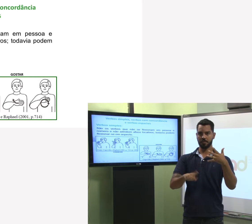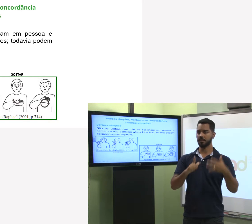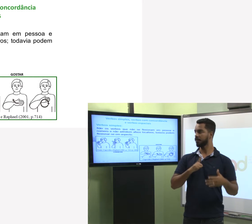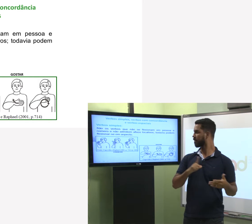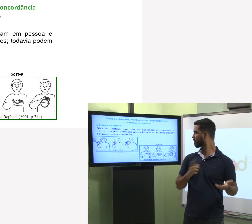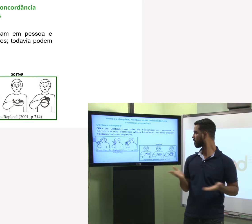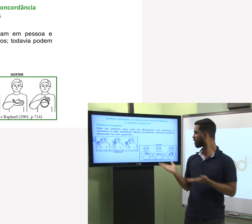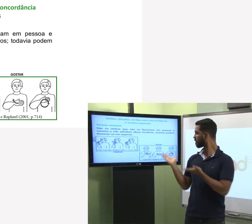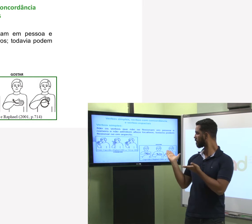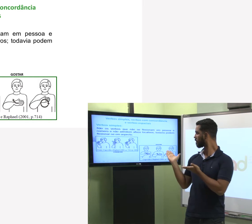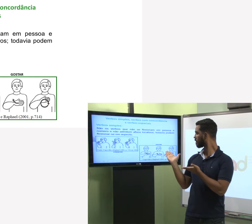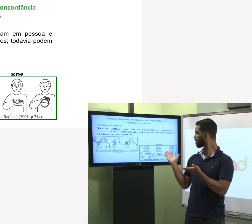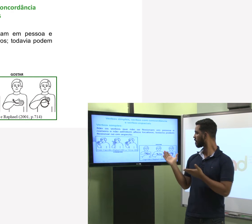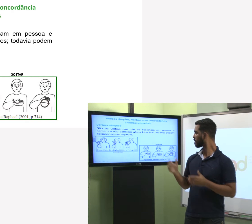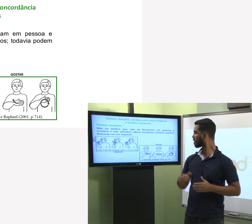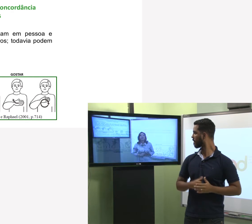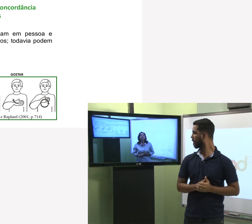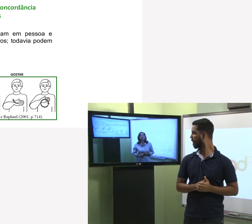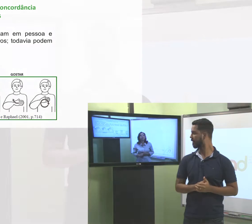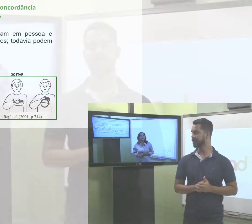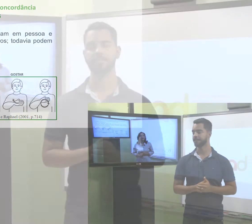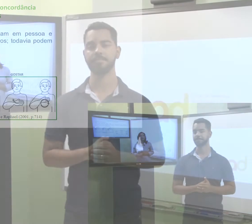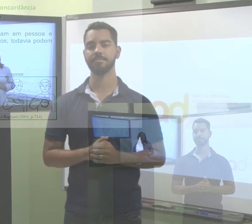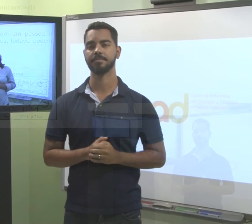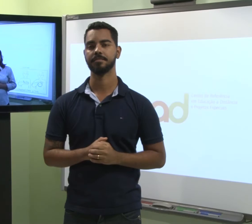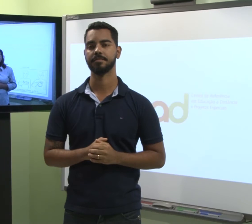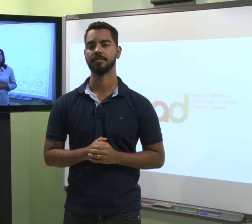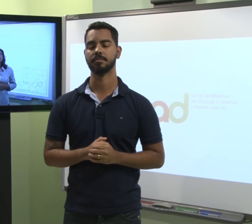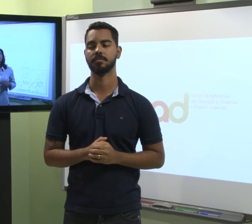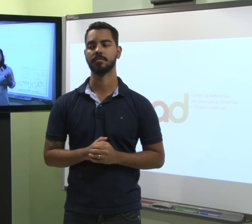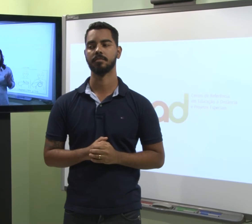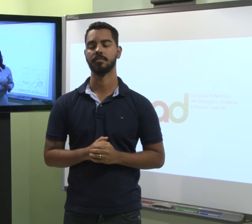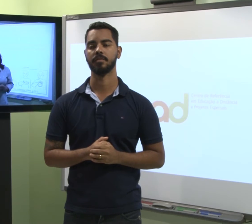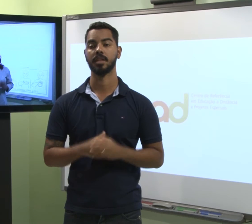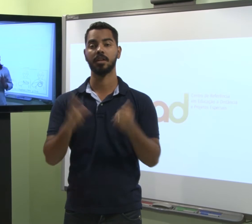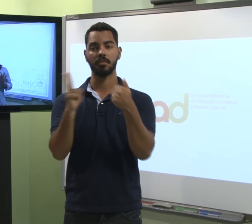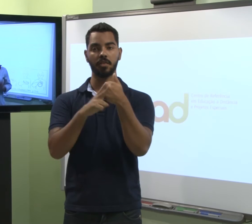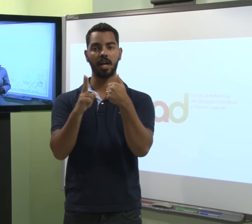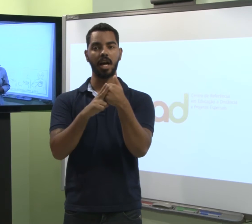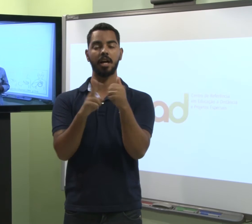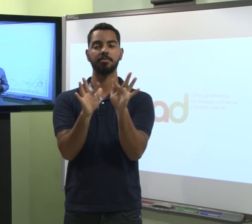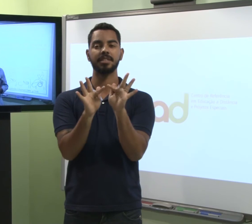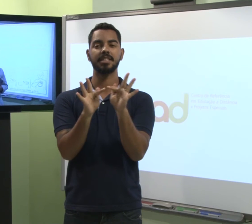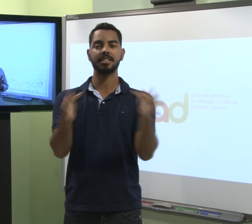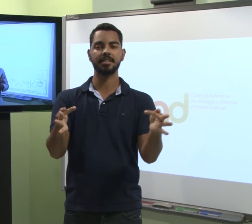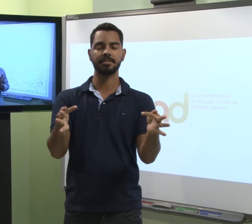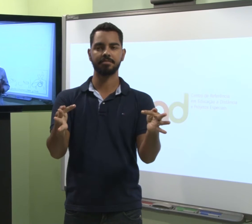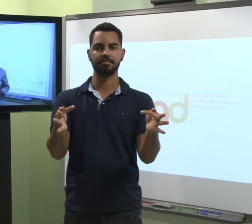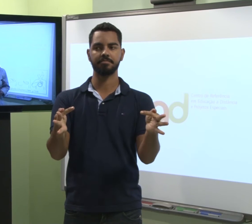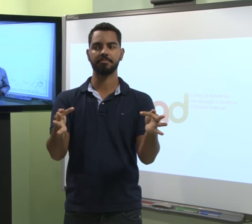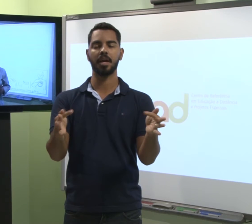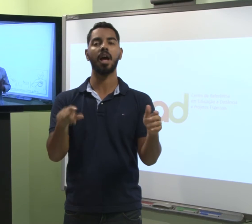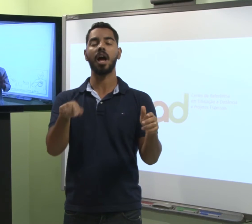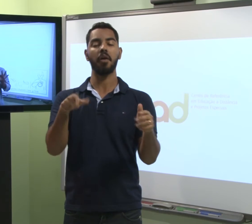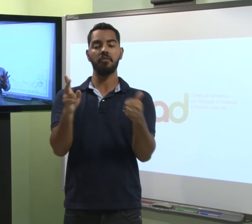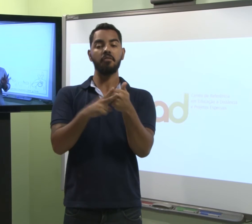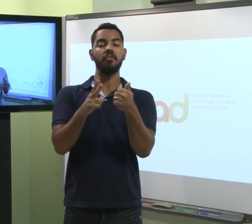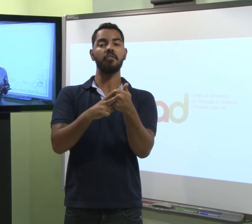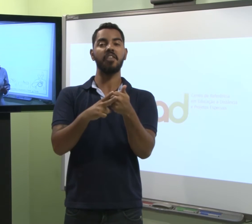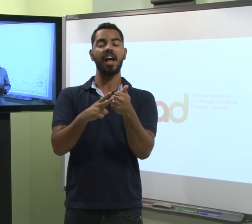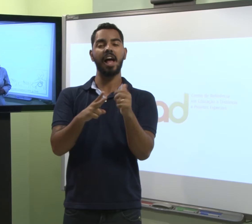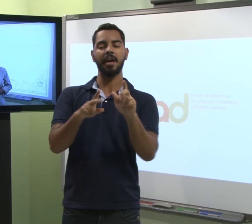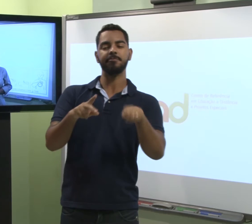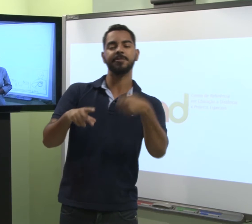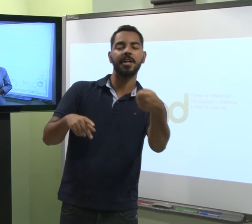simples, ok? Então vamos lá. Os verbos simples, esses são verbos que não se flexionam